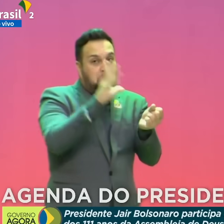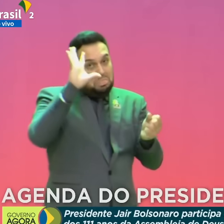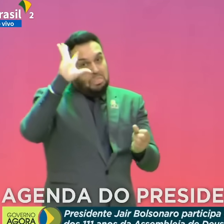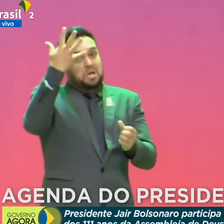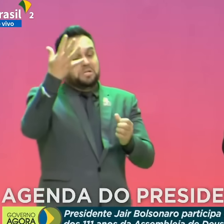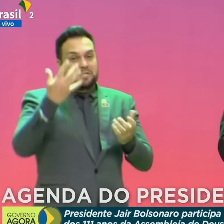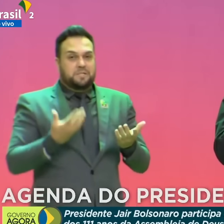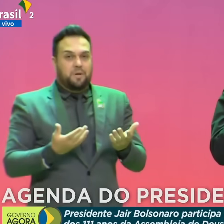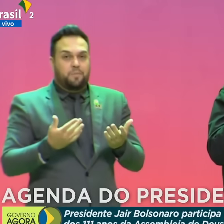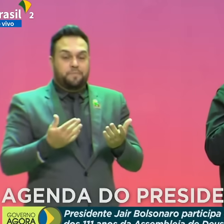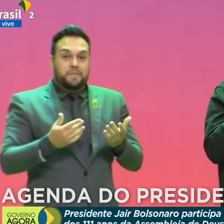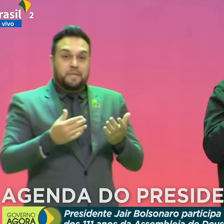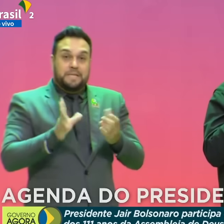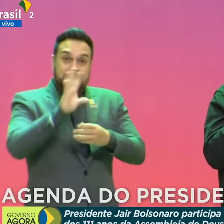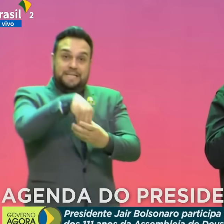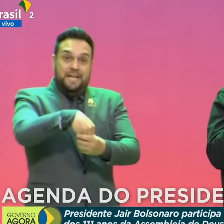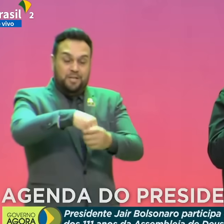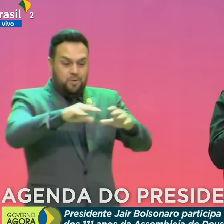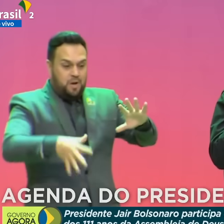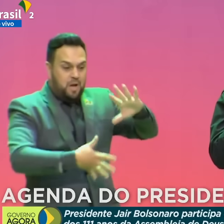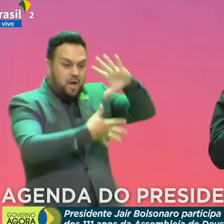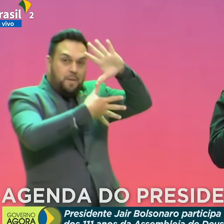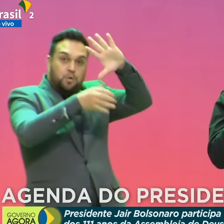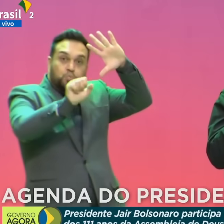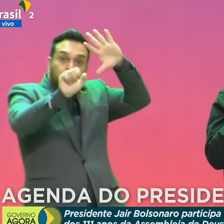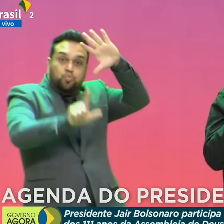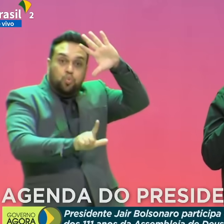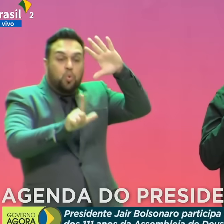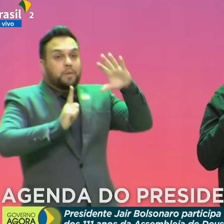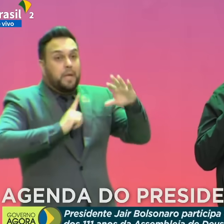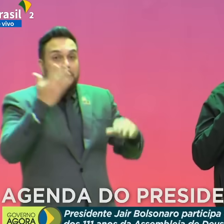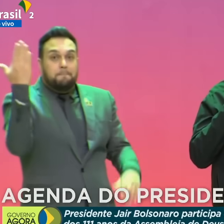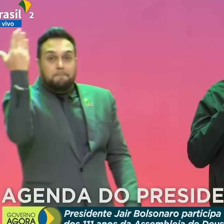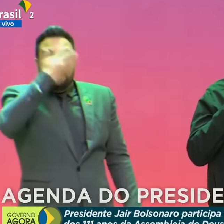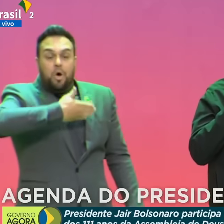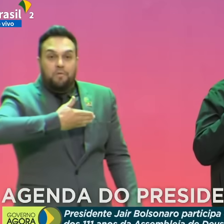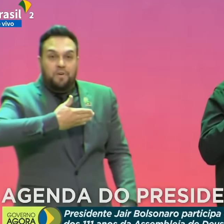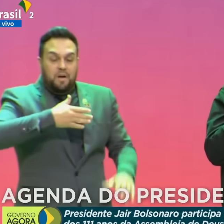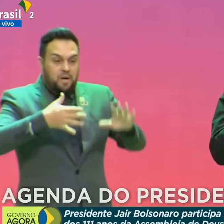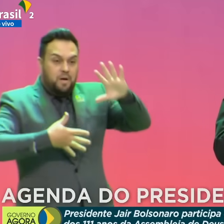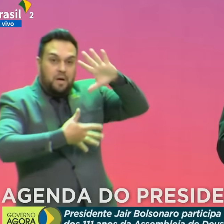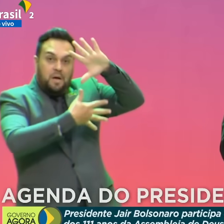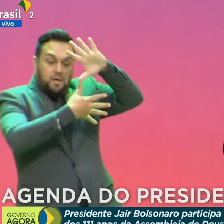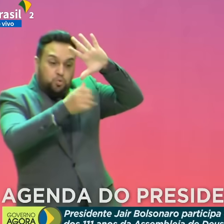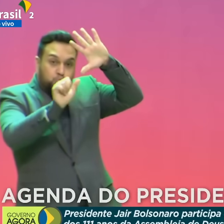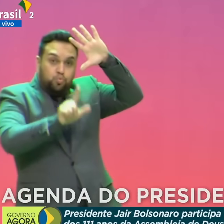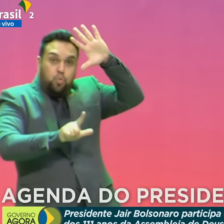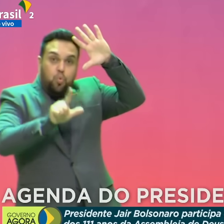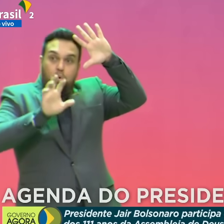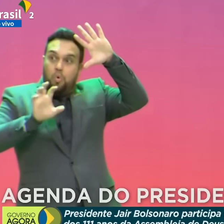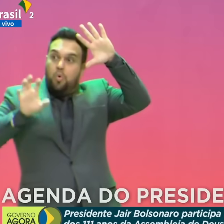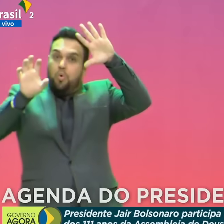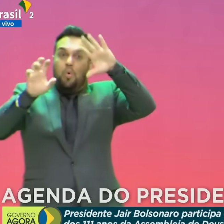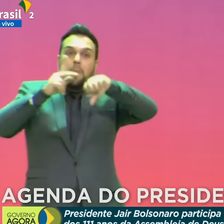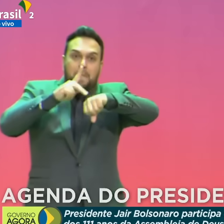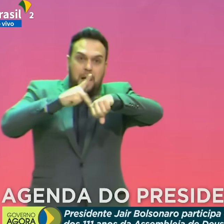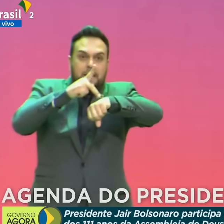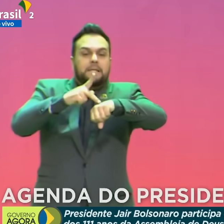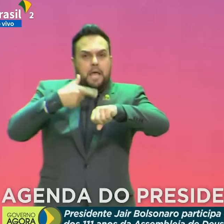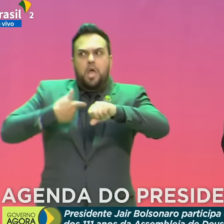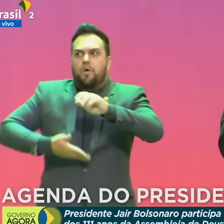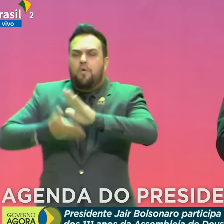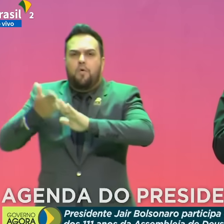Temos aqui na América do Sul exemplos para não serem seguidos. Já estive em